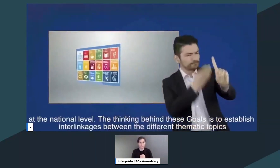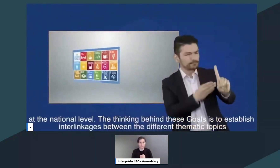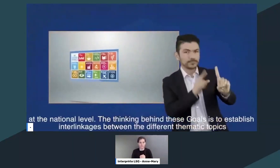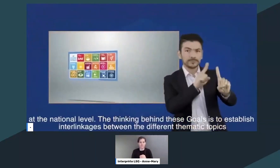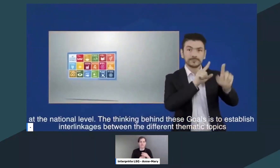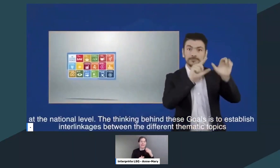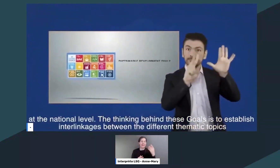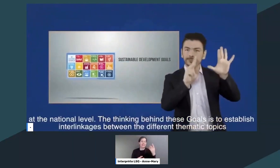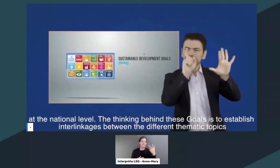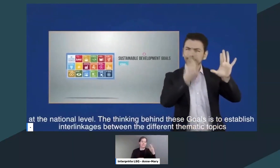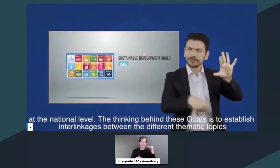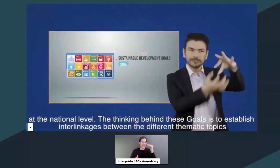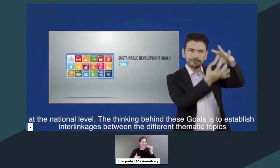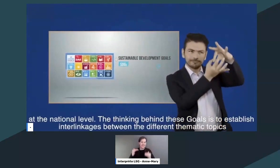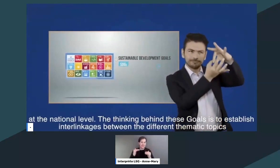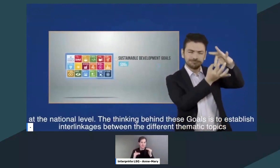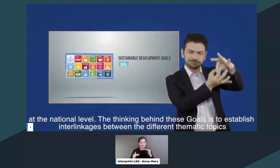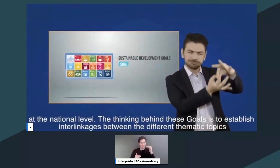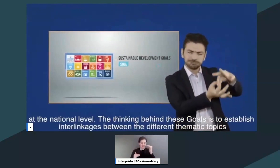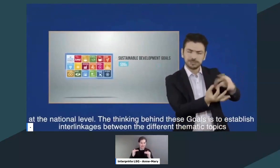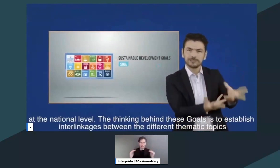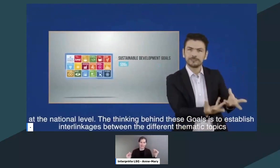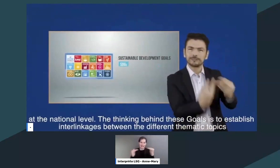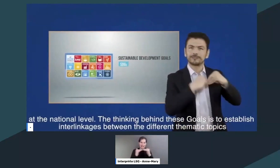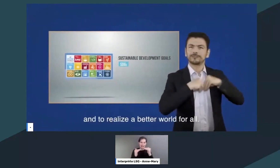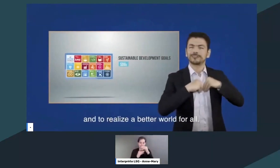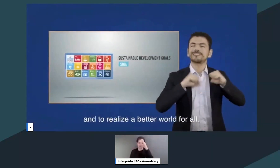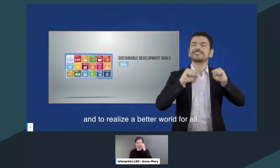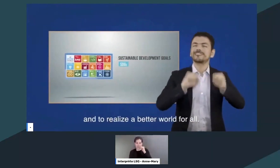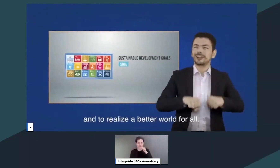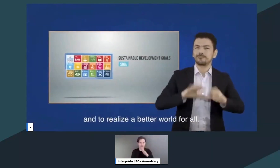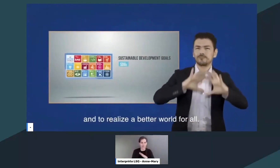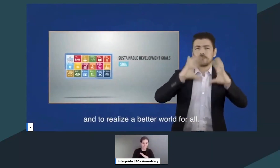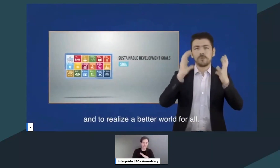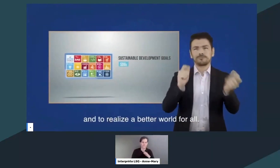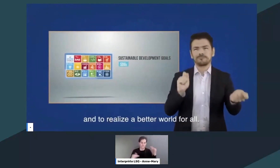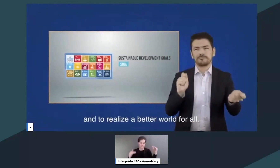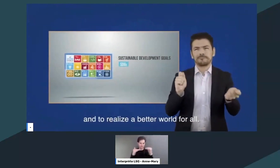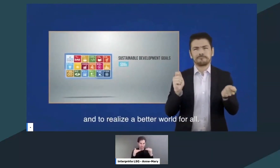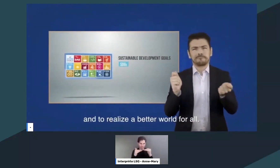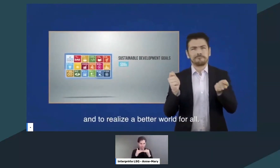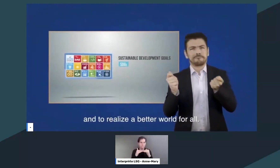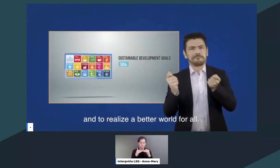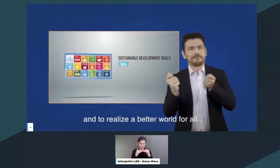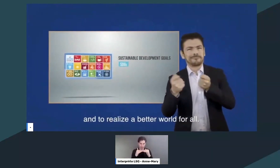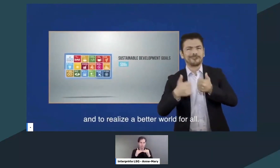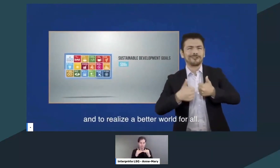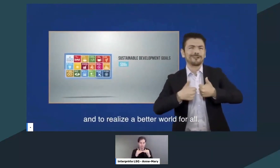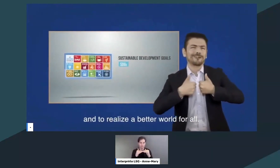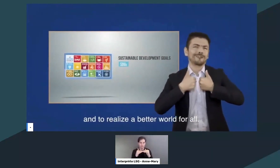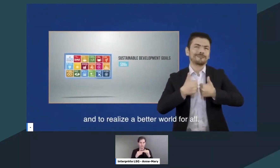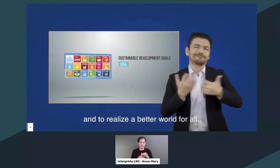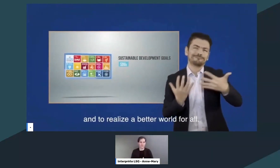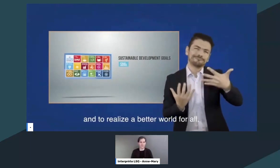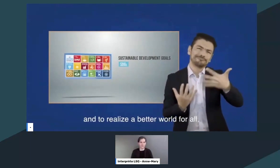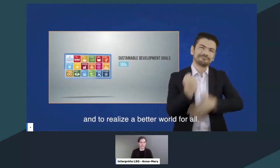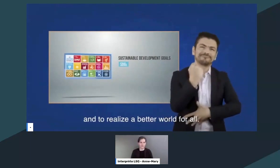ces objectifs, c'est de mettre en place un lien et réaliser ou assurer un meilleur monde pour